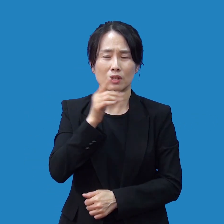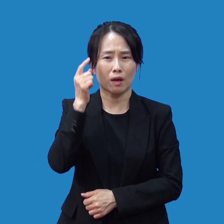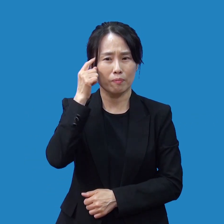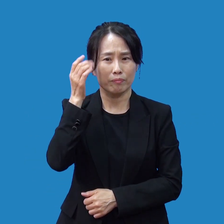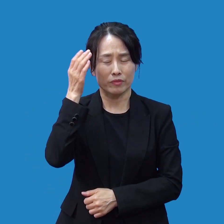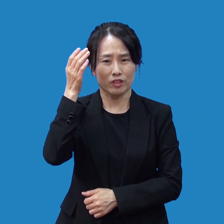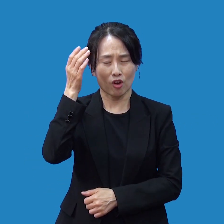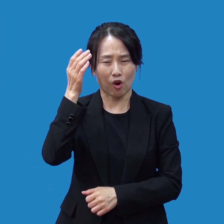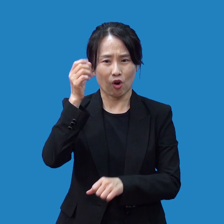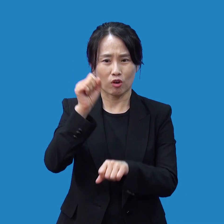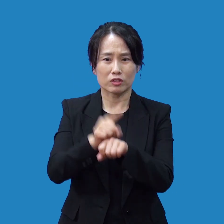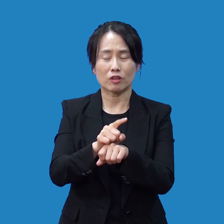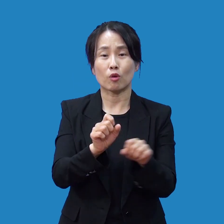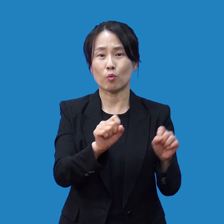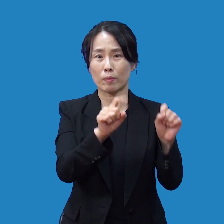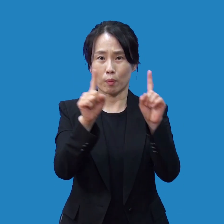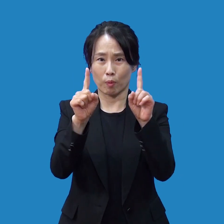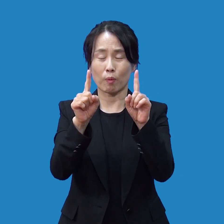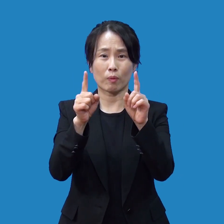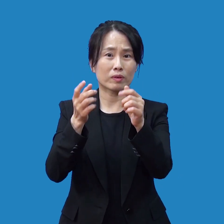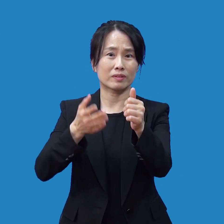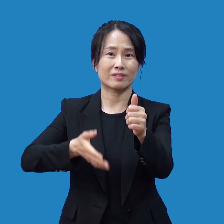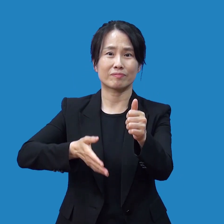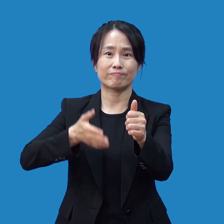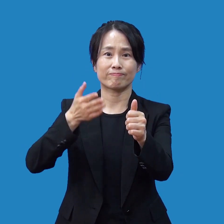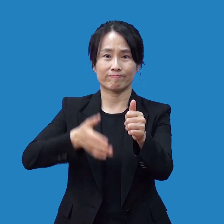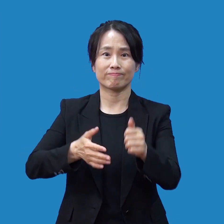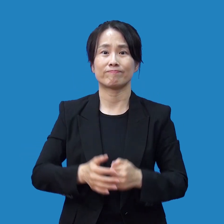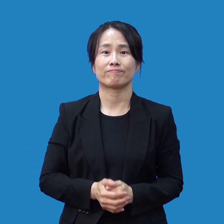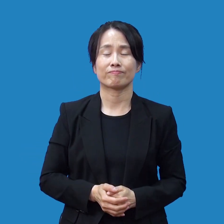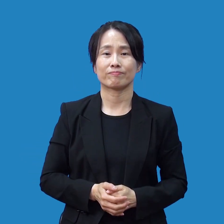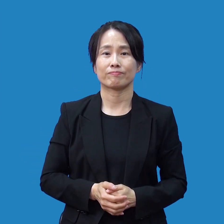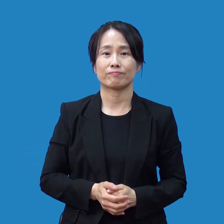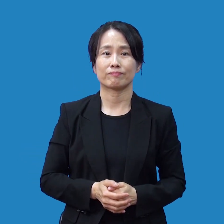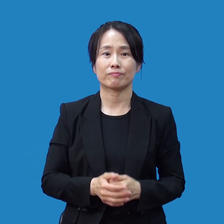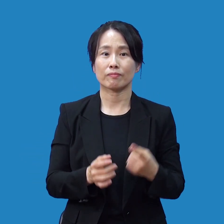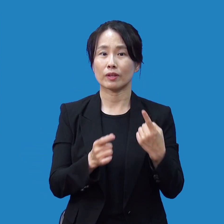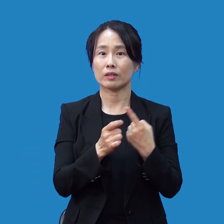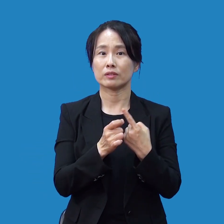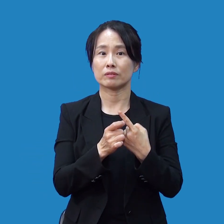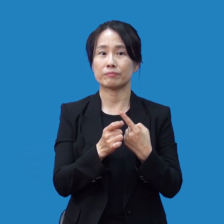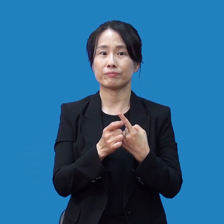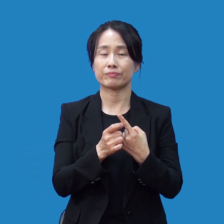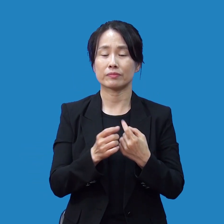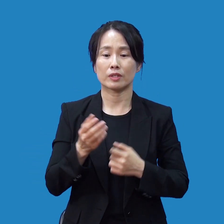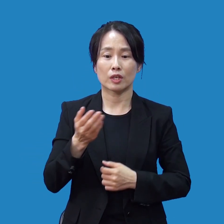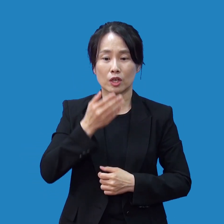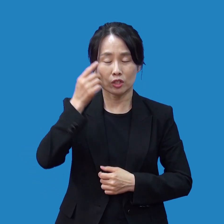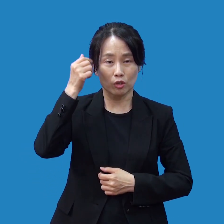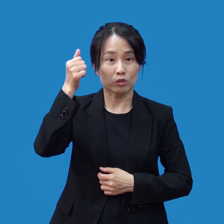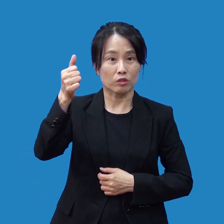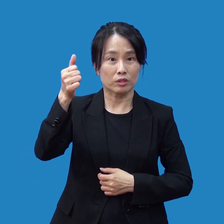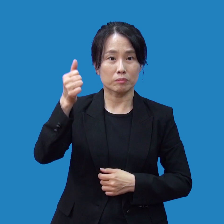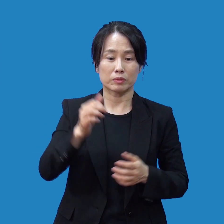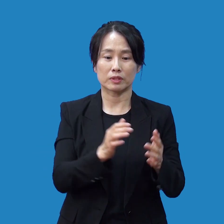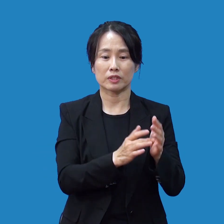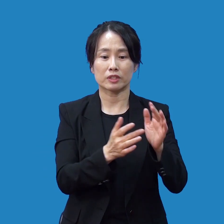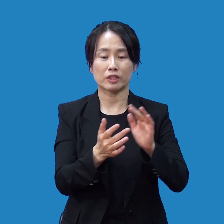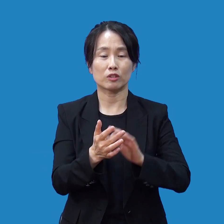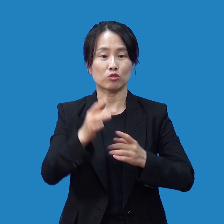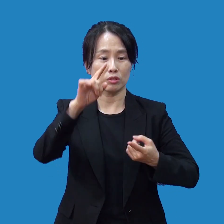회복하는 성도가 되시기를 바랍니다. 첫 번째, 이 성령님께서는